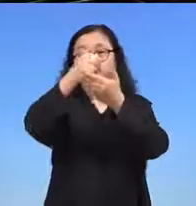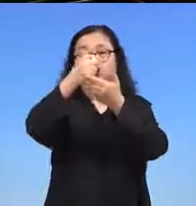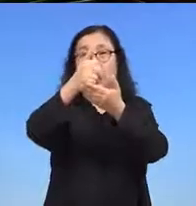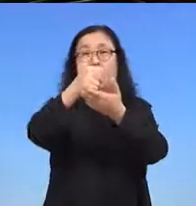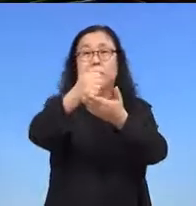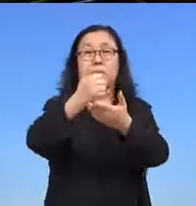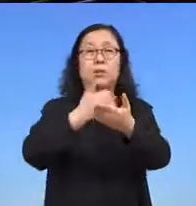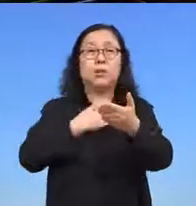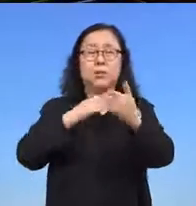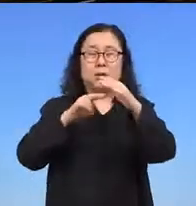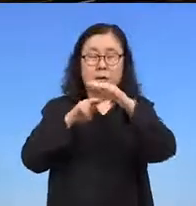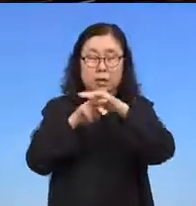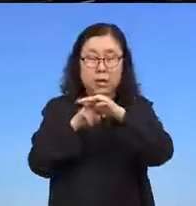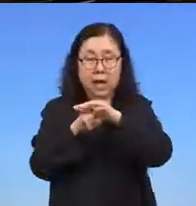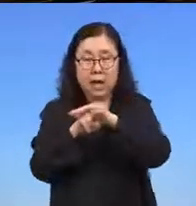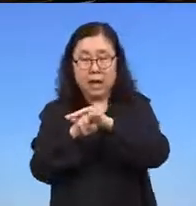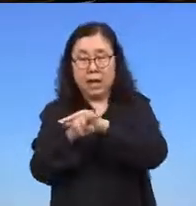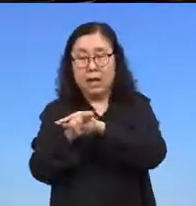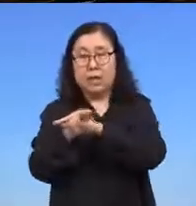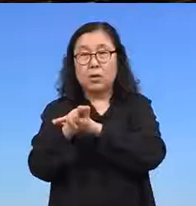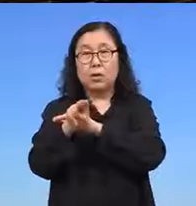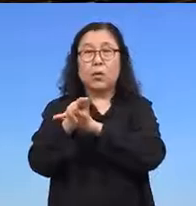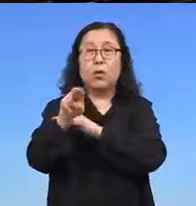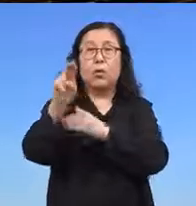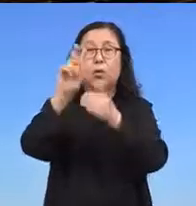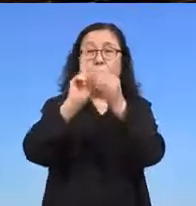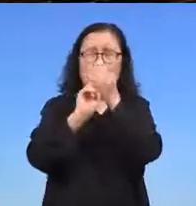주님은 나의 요새,